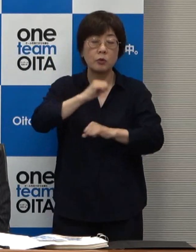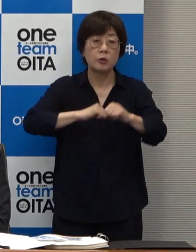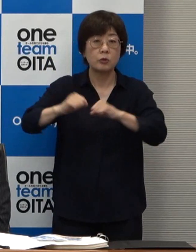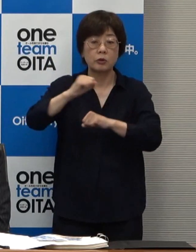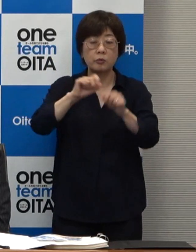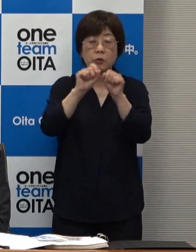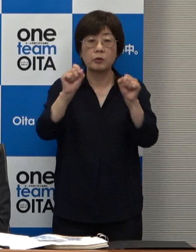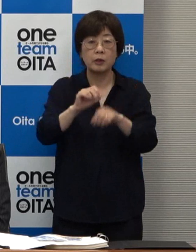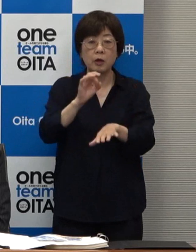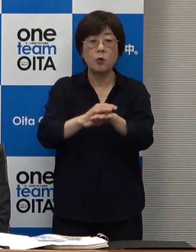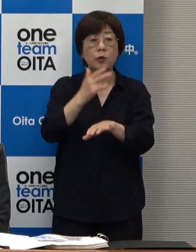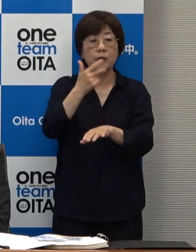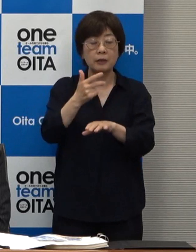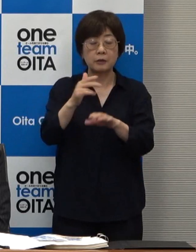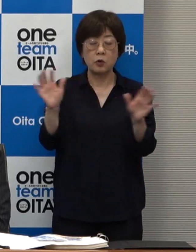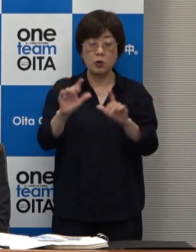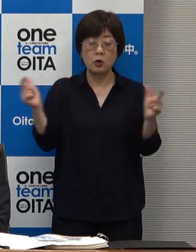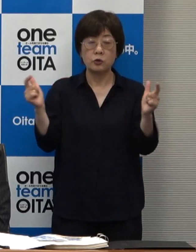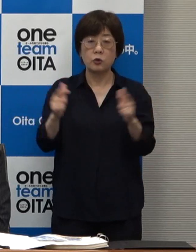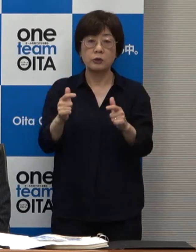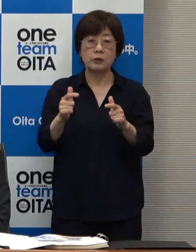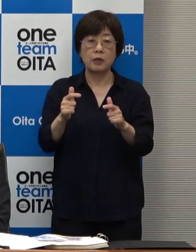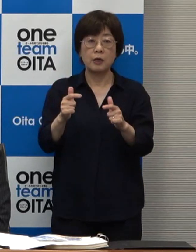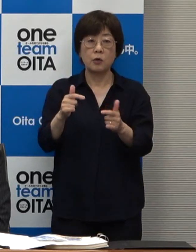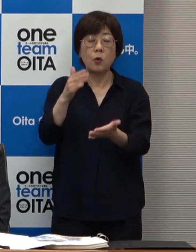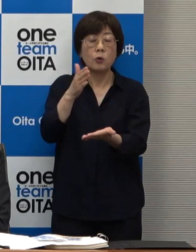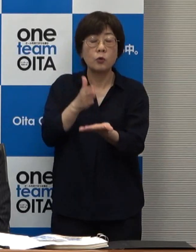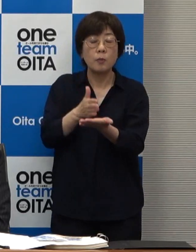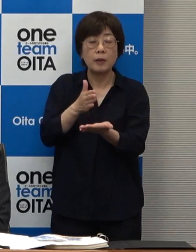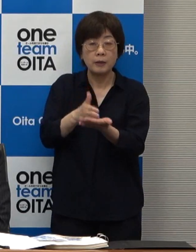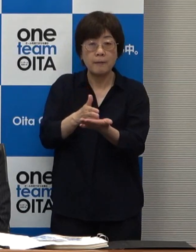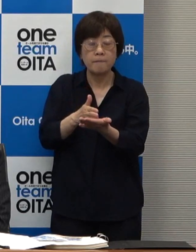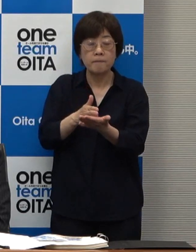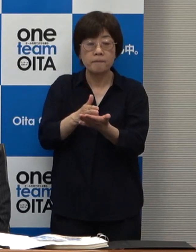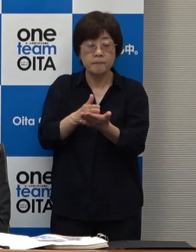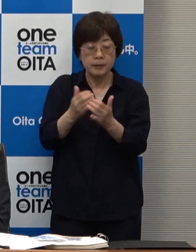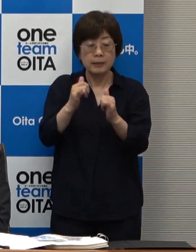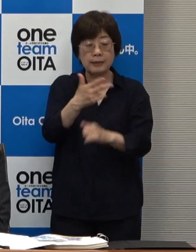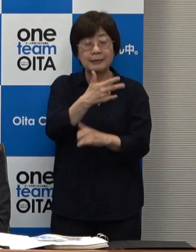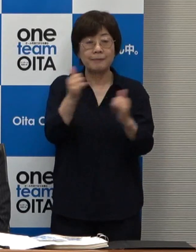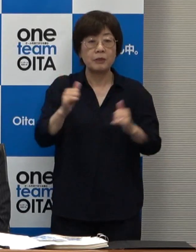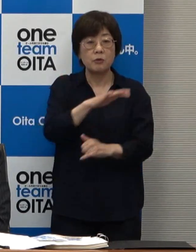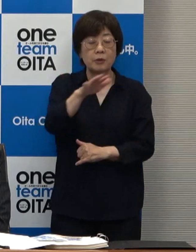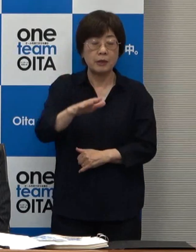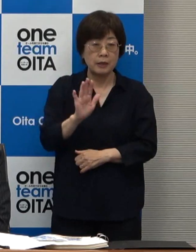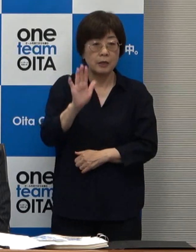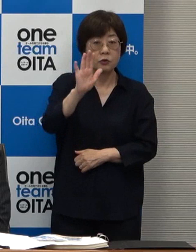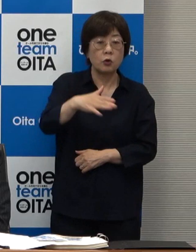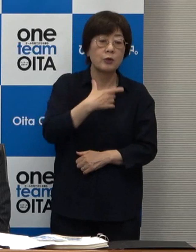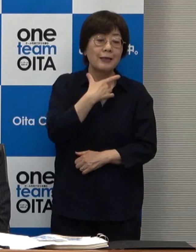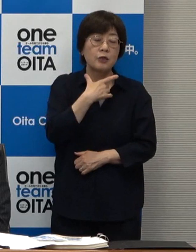本市の少子化に歯止めをかけ、市民の皆さんが将来に希望を持って安心して子どもも産み育てられ